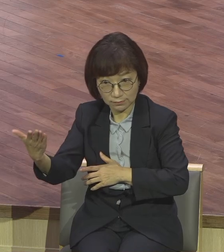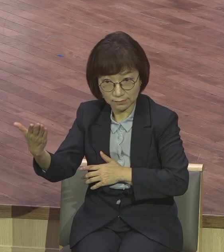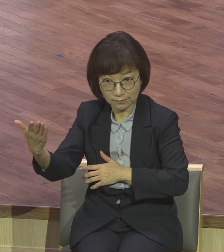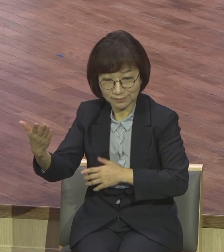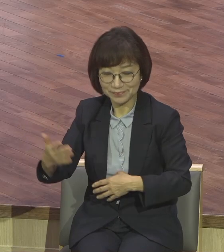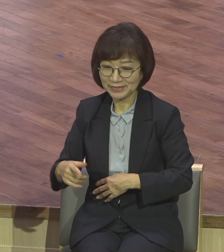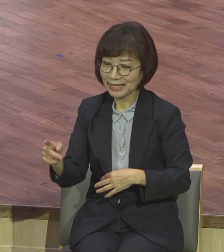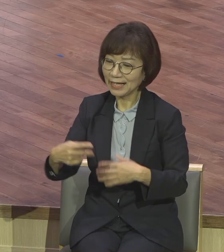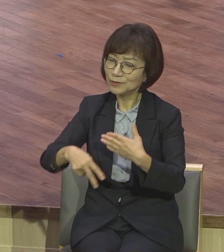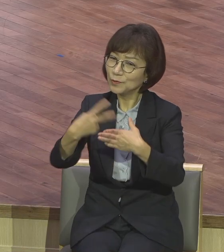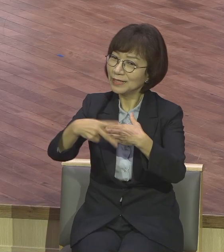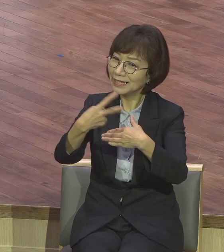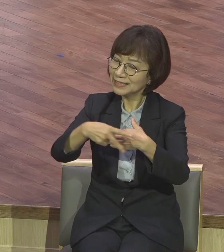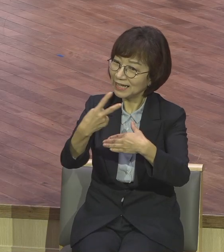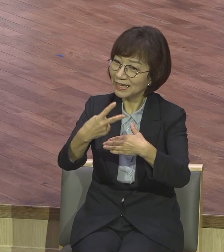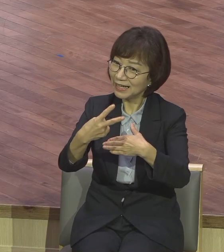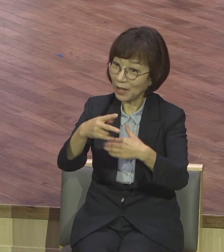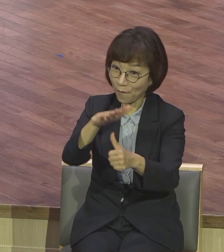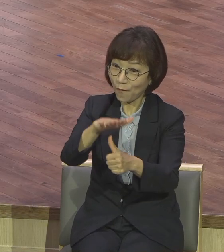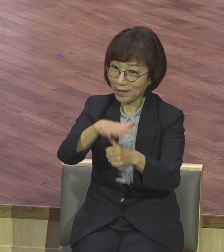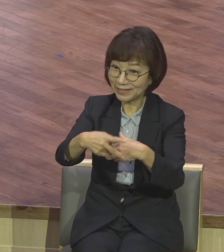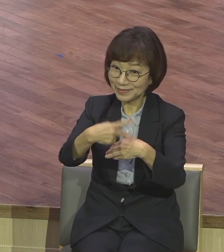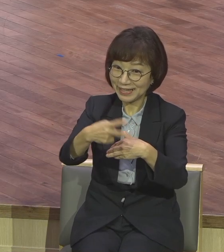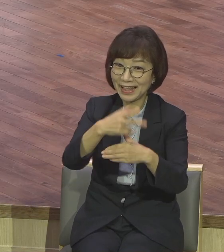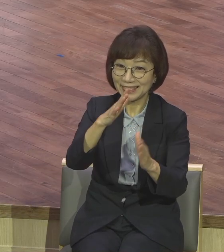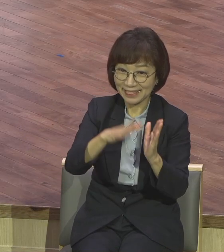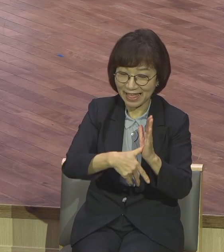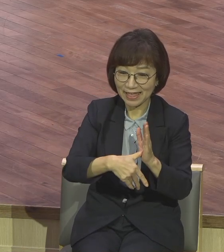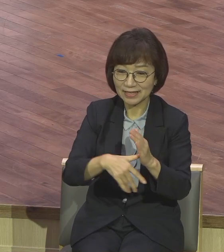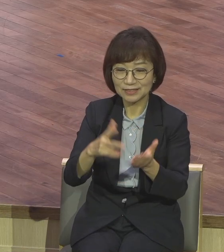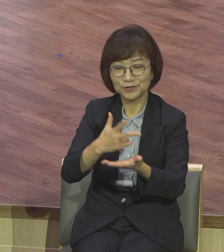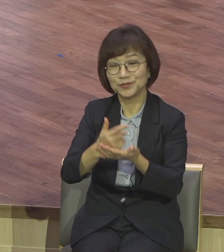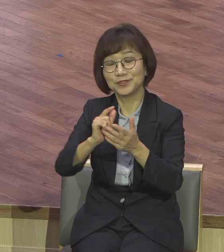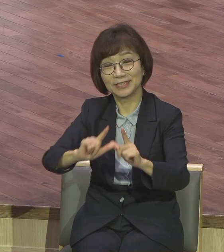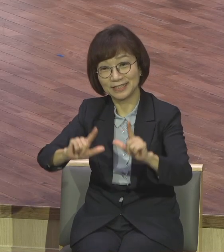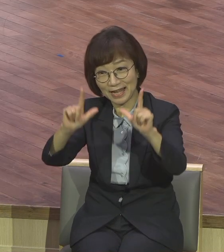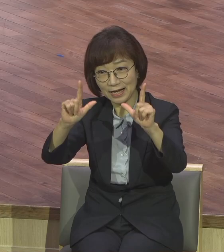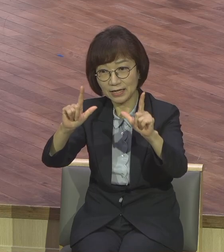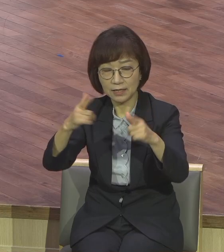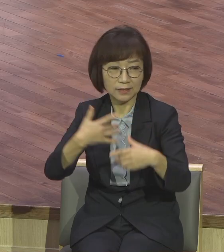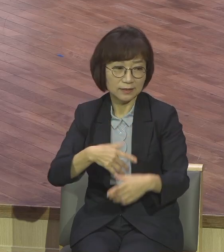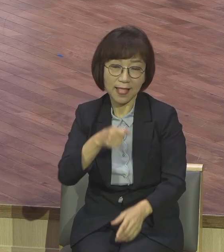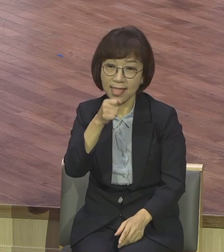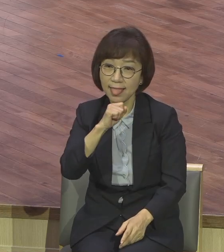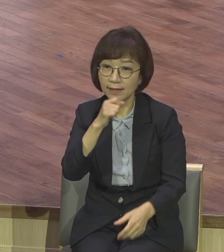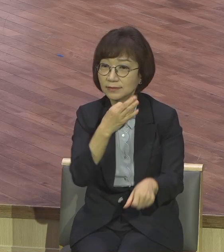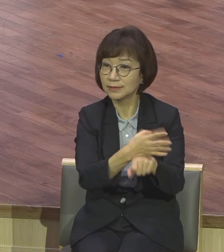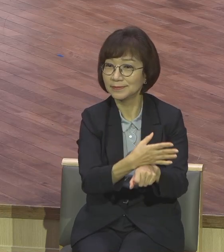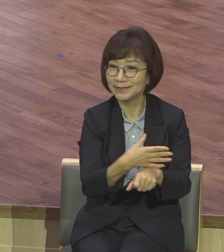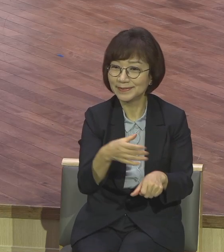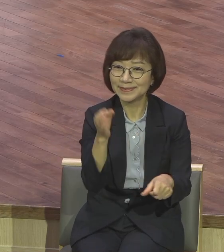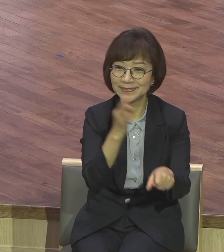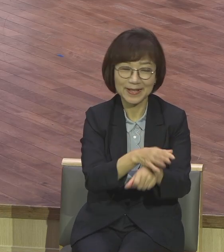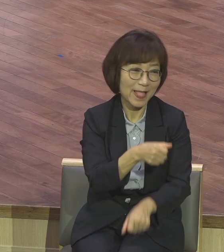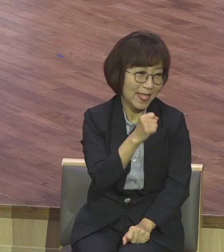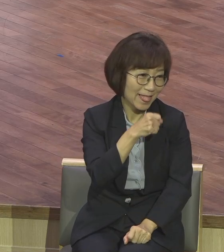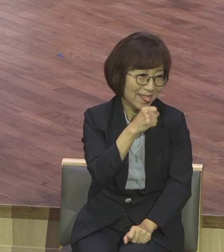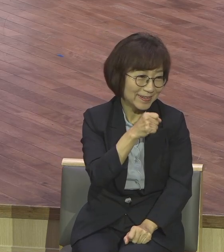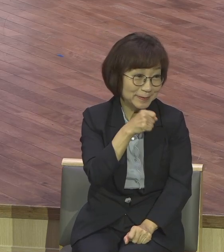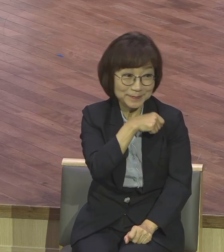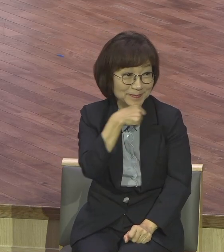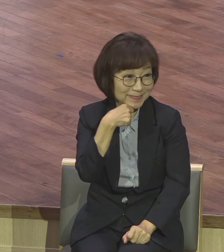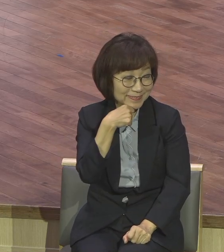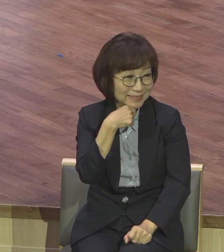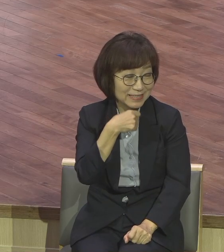어릴 때 초등학교 2학년 때 주일날 아이스크림 사 먹었대. 주일 아이스크림